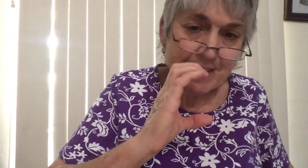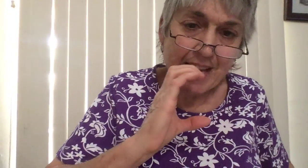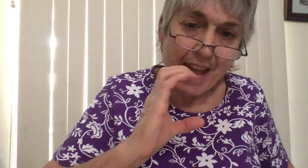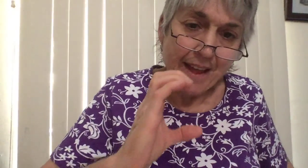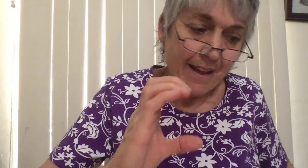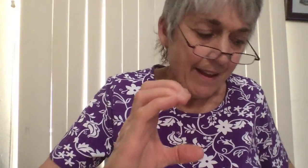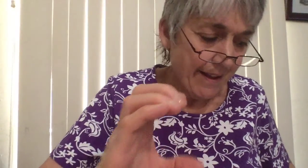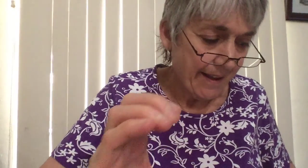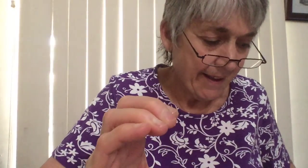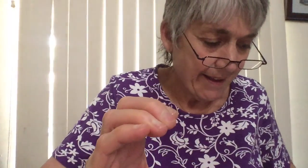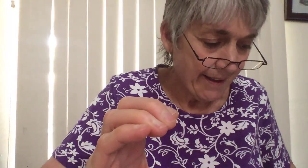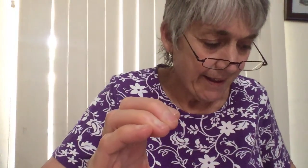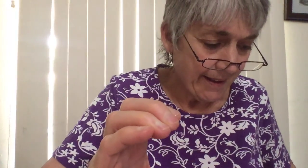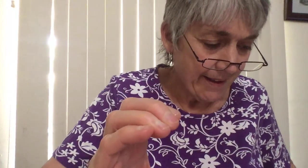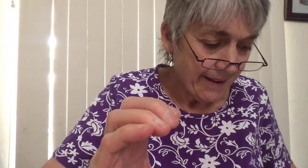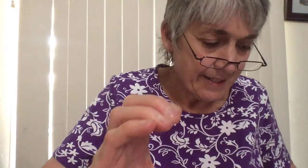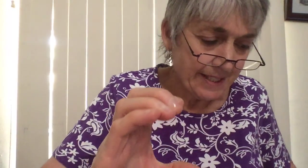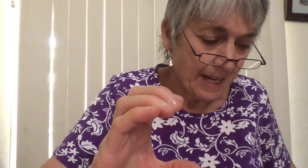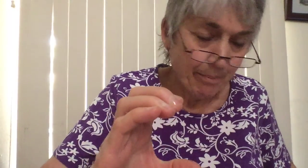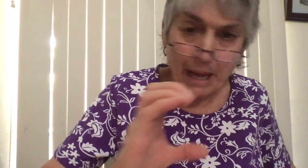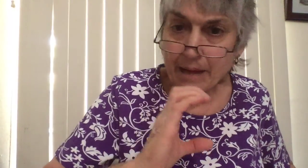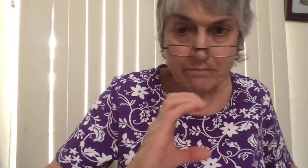C'est. Ce n'est pas.